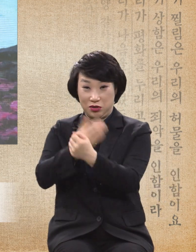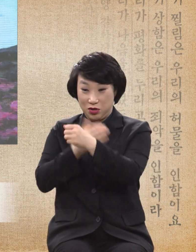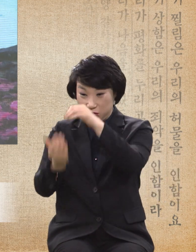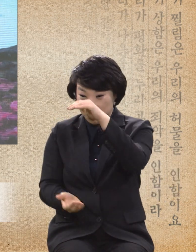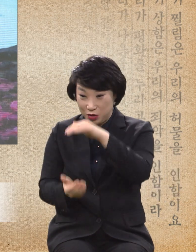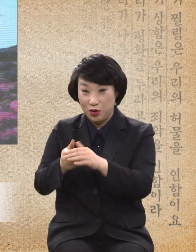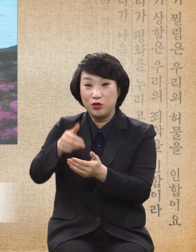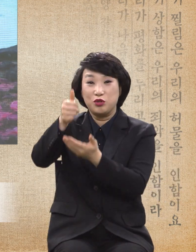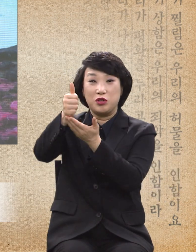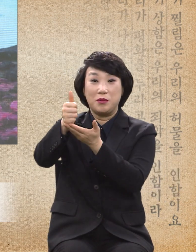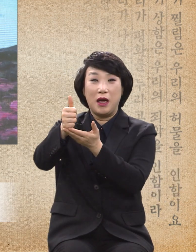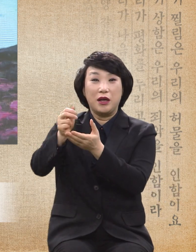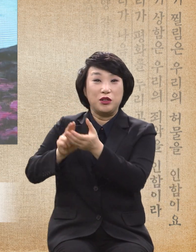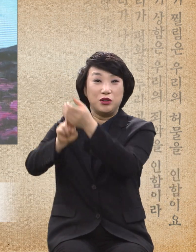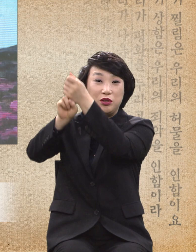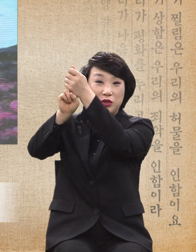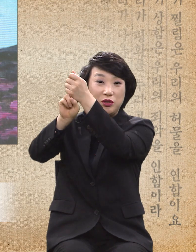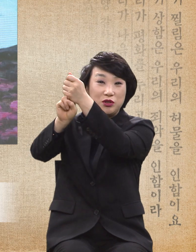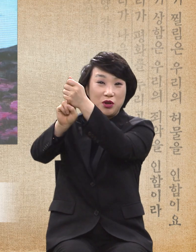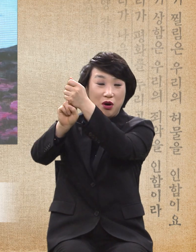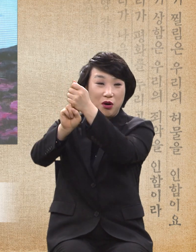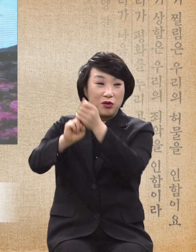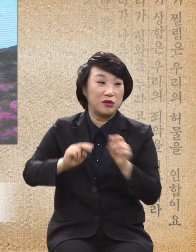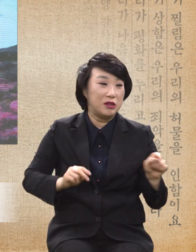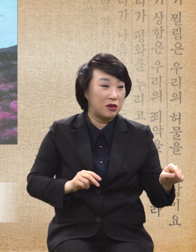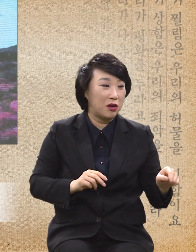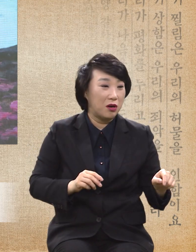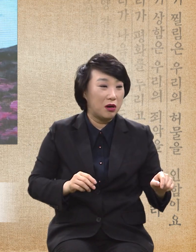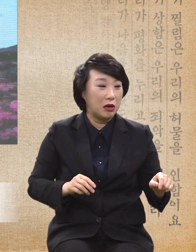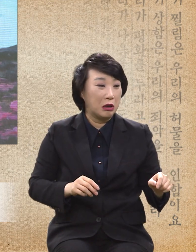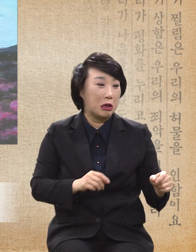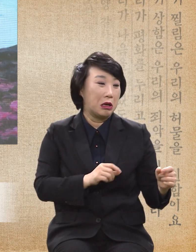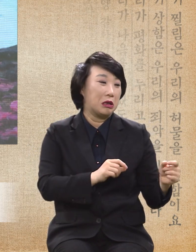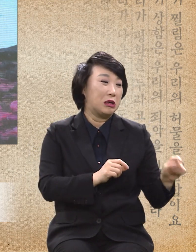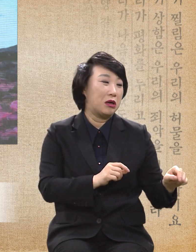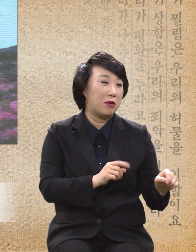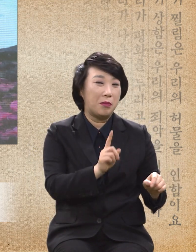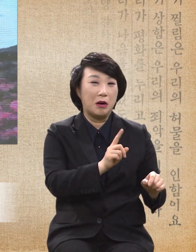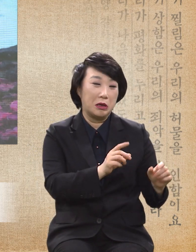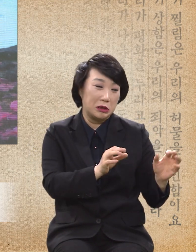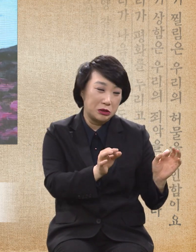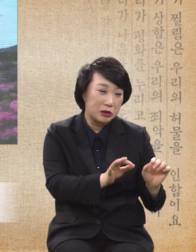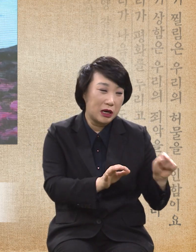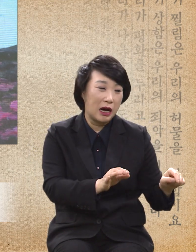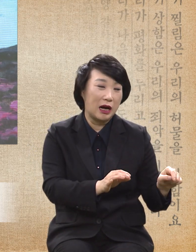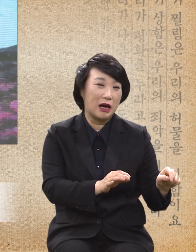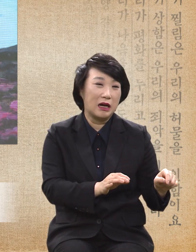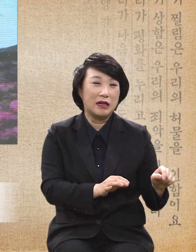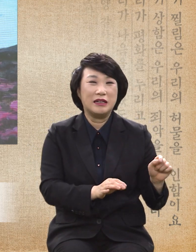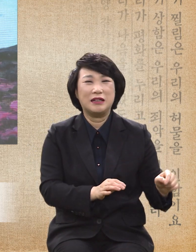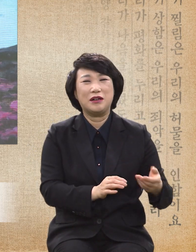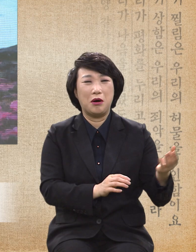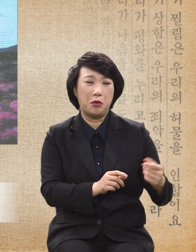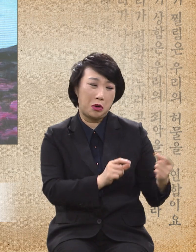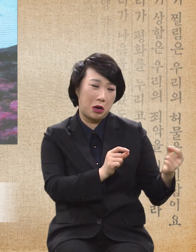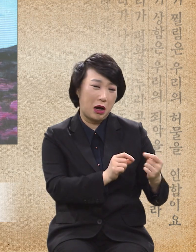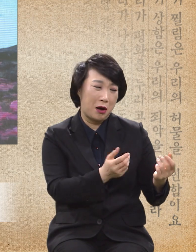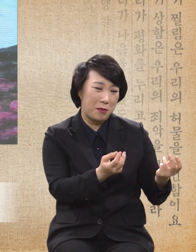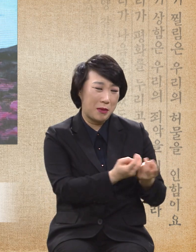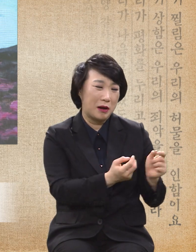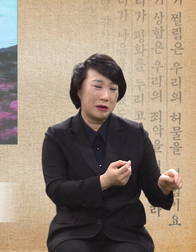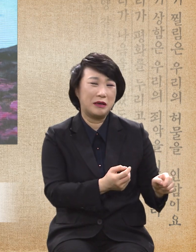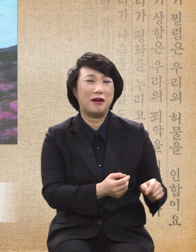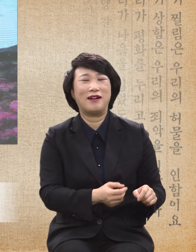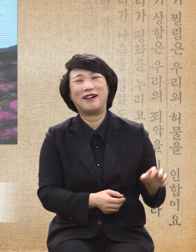전능하신 주님의 이적 앞에 얼마나 근시적이고 얼마나 원시적인 수단인가.